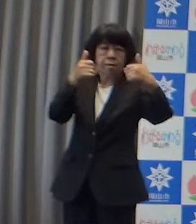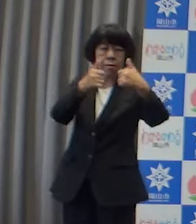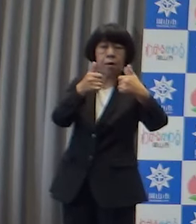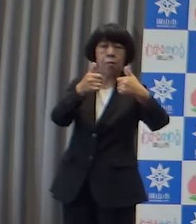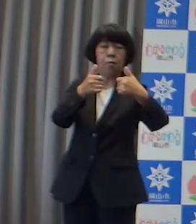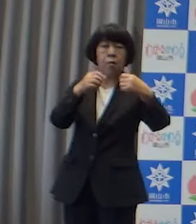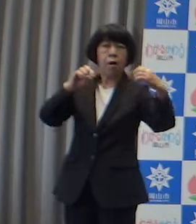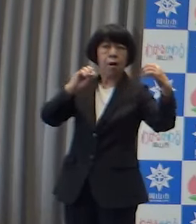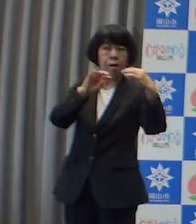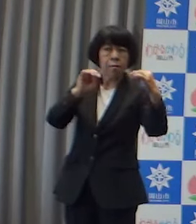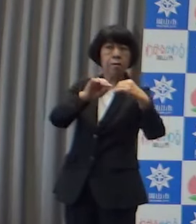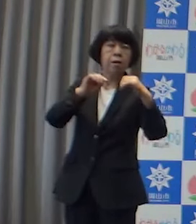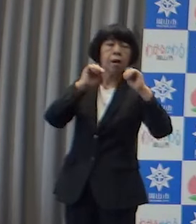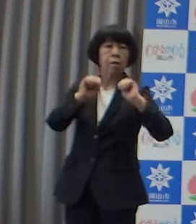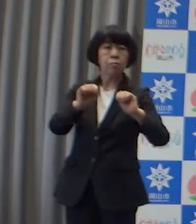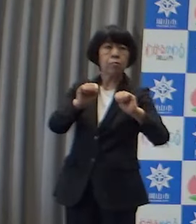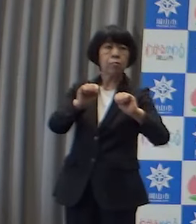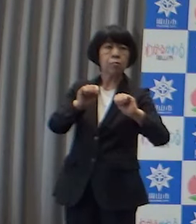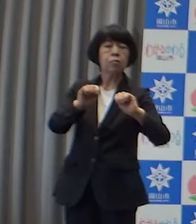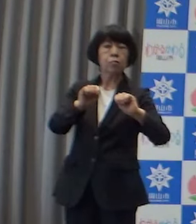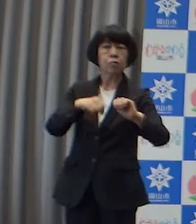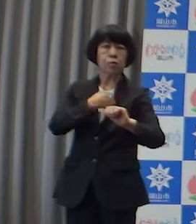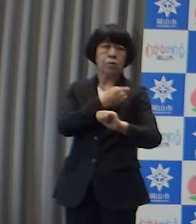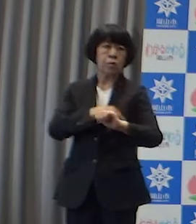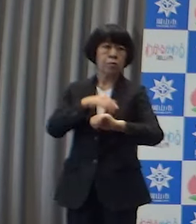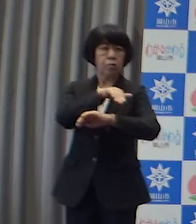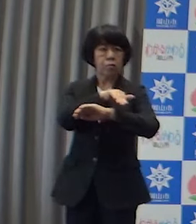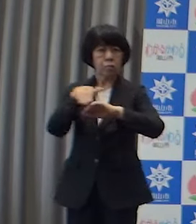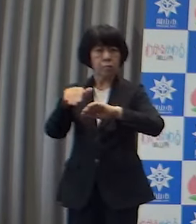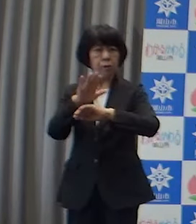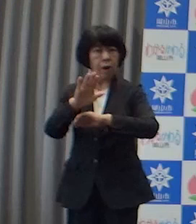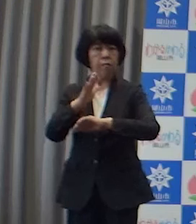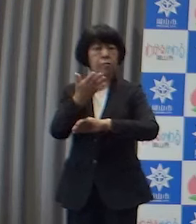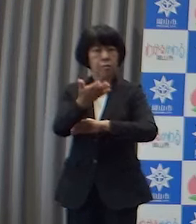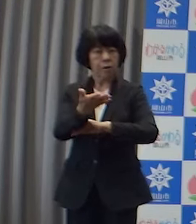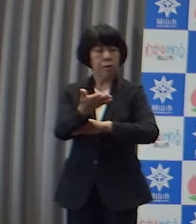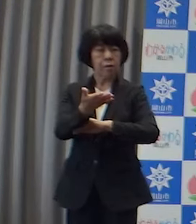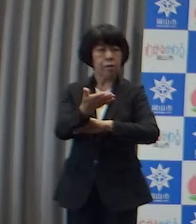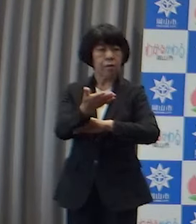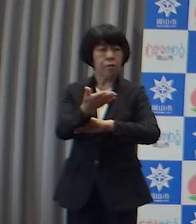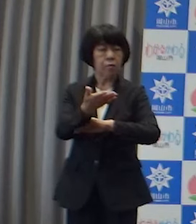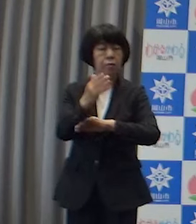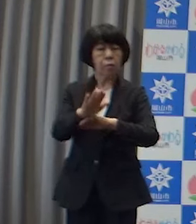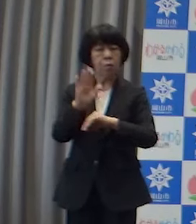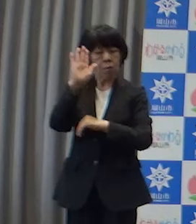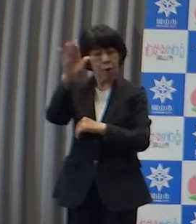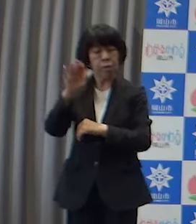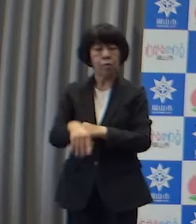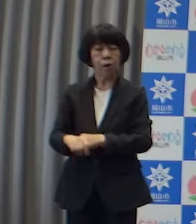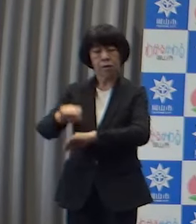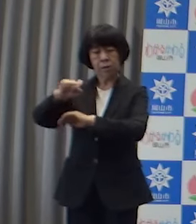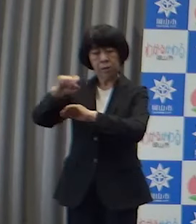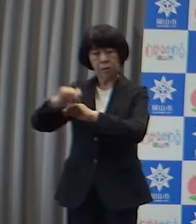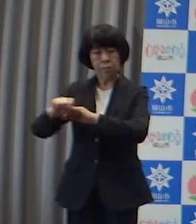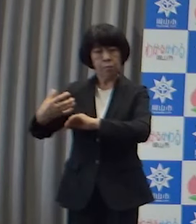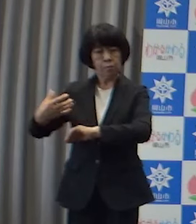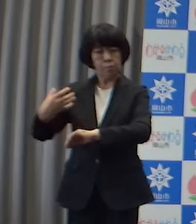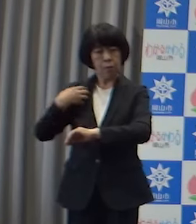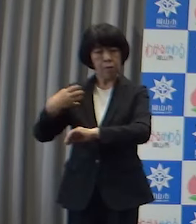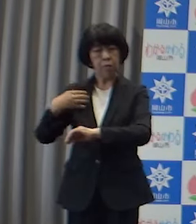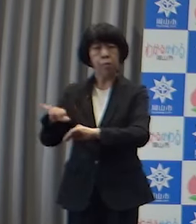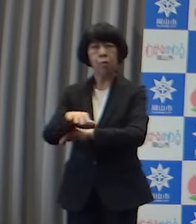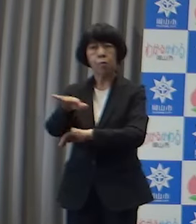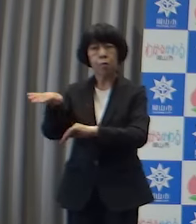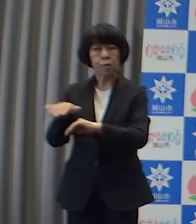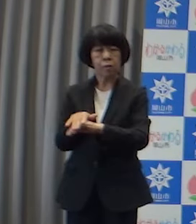うもう一回それをお願いするのか、もう事務方で協議をこの後続けていくのか、その待ちに待ったトップ会談